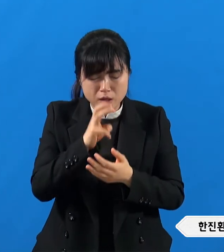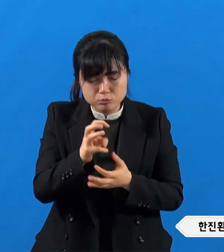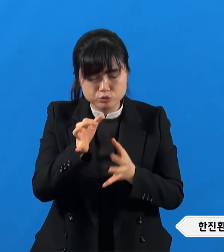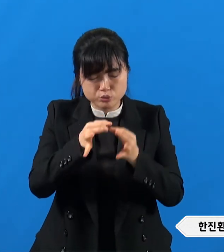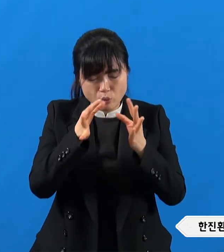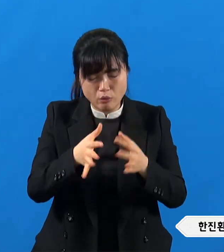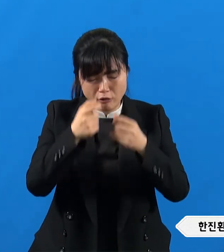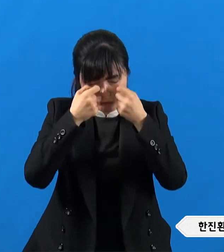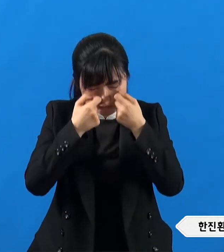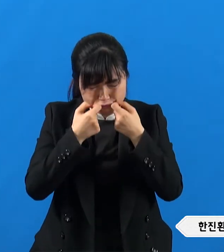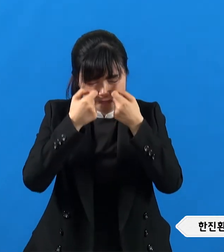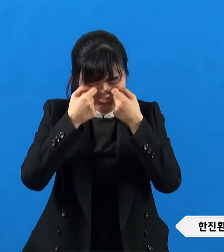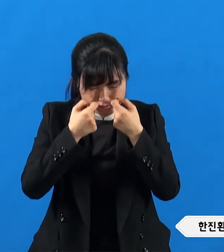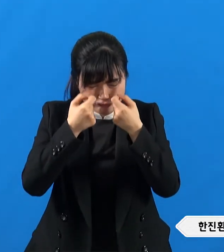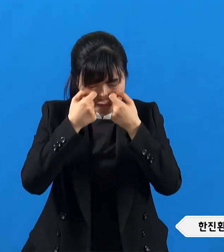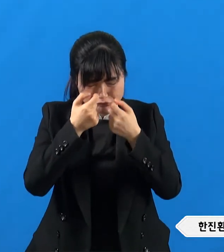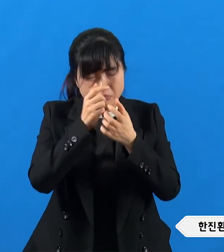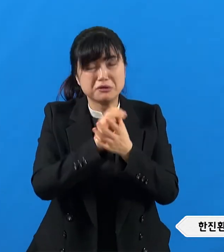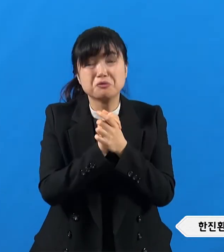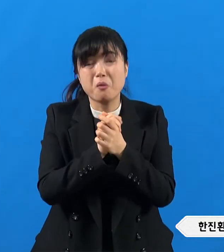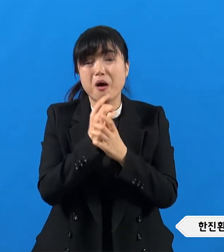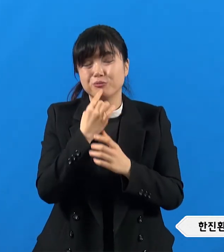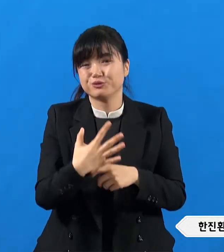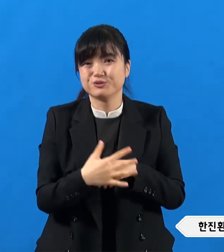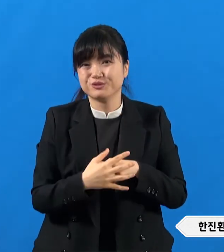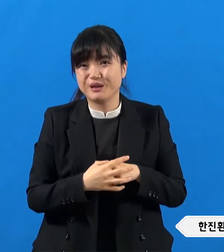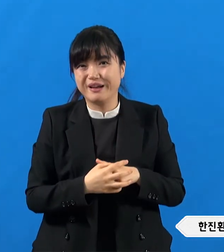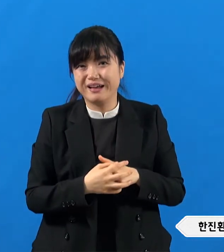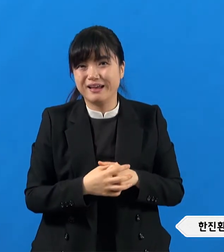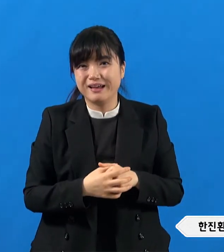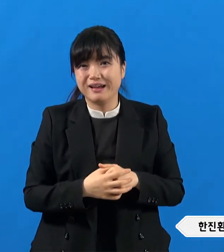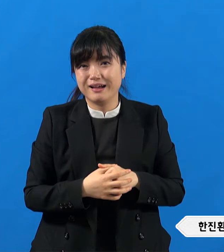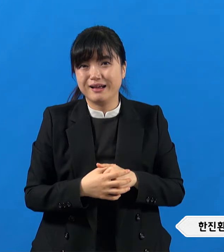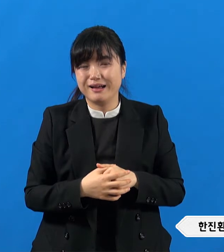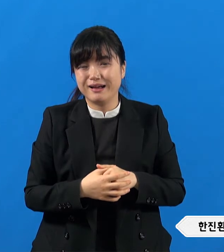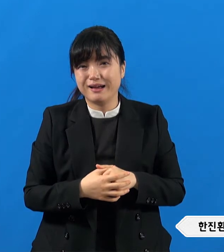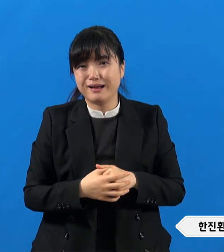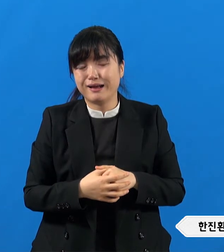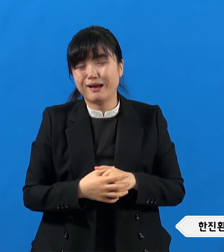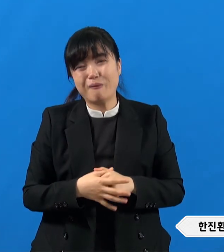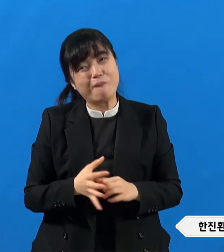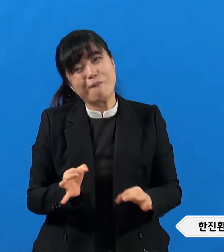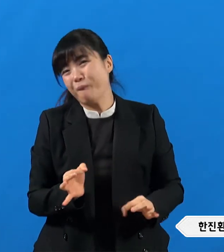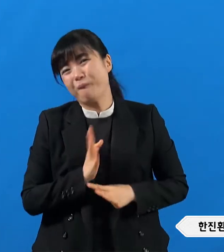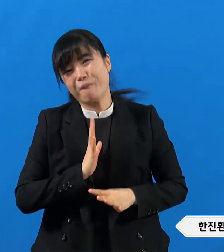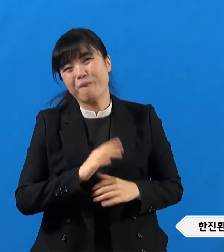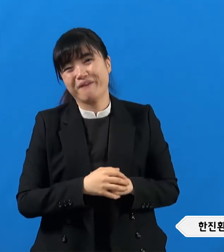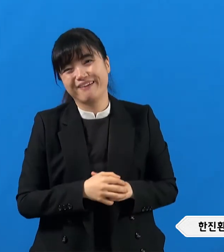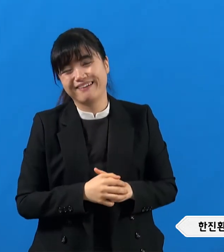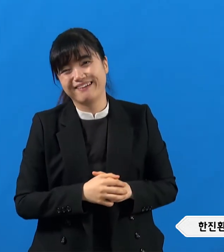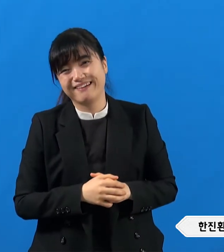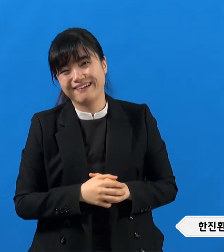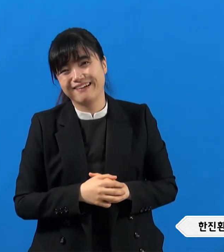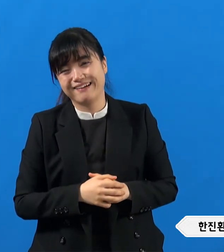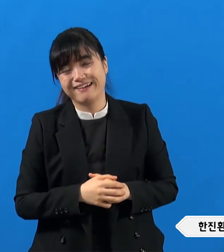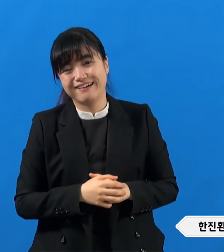눈물만 훌쩍거리고 있는 것입니다. 엄청나게 변하셨습니다. 그 한 분으로 인해서